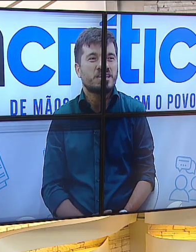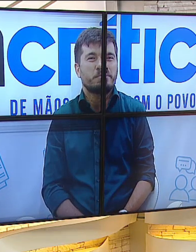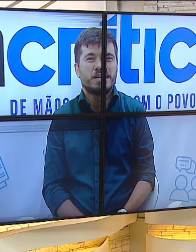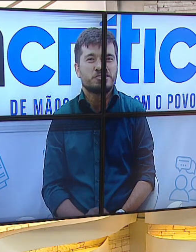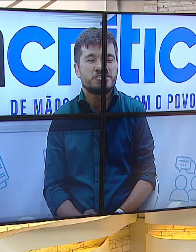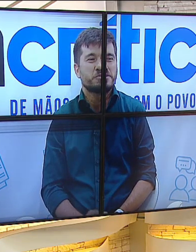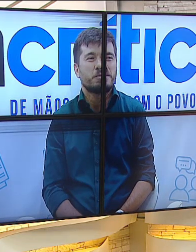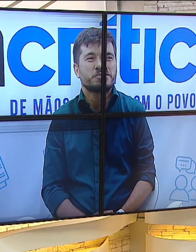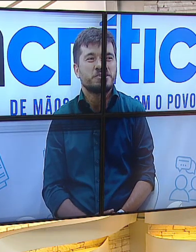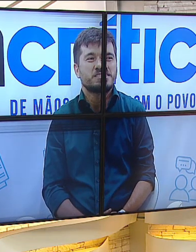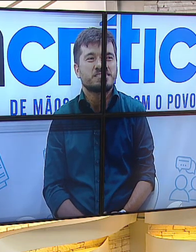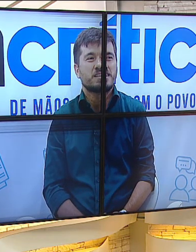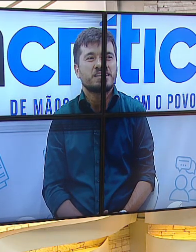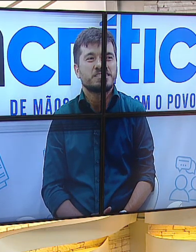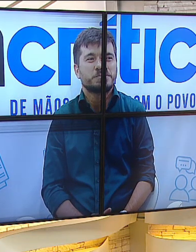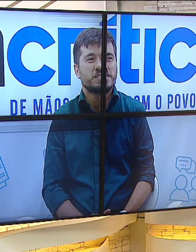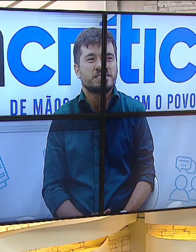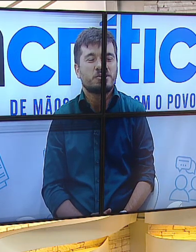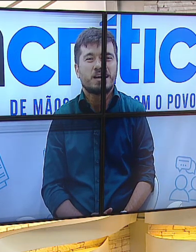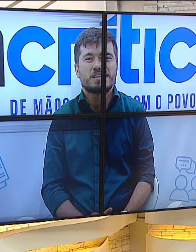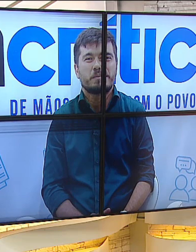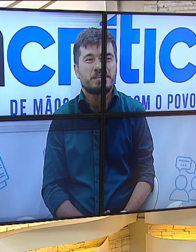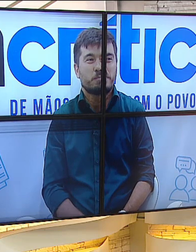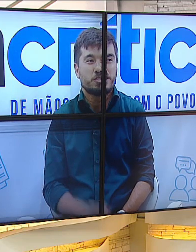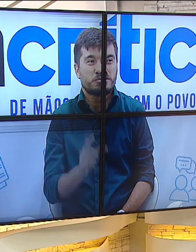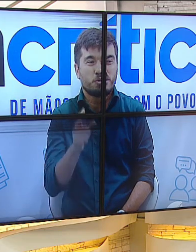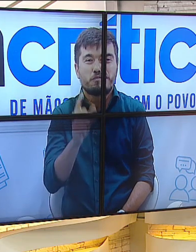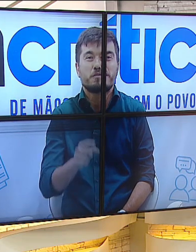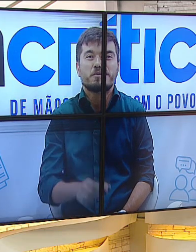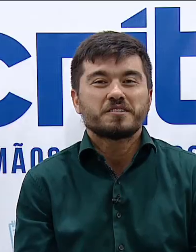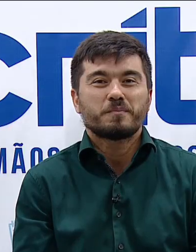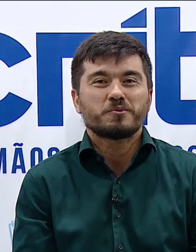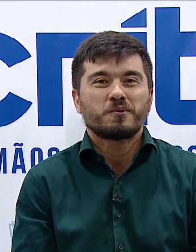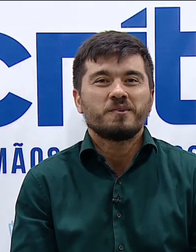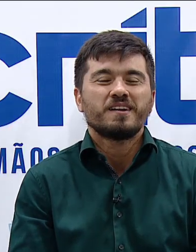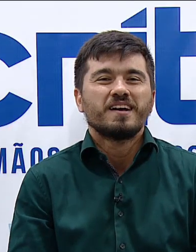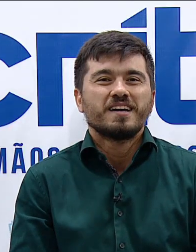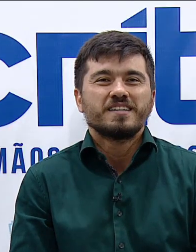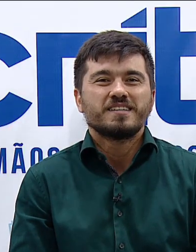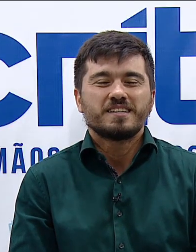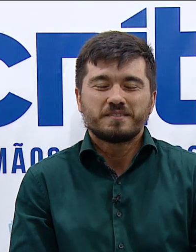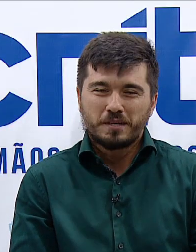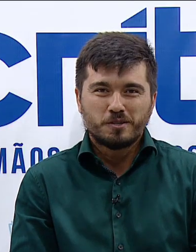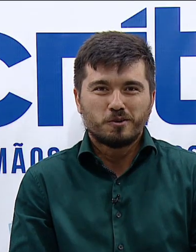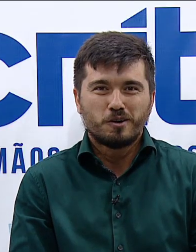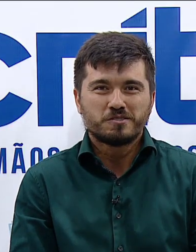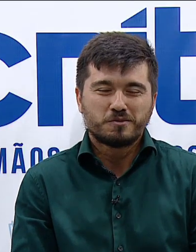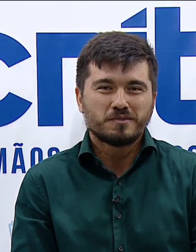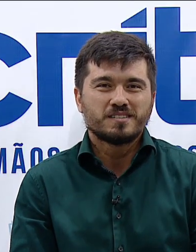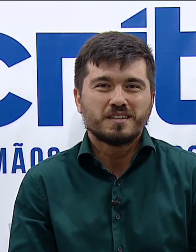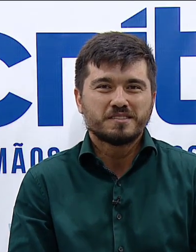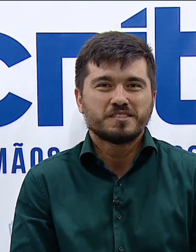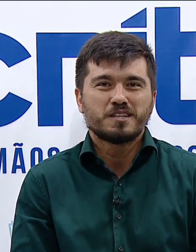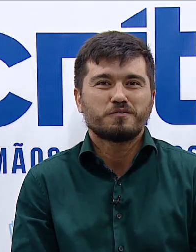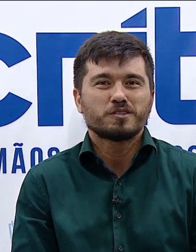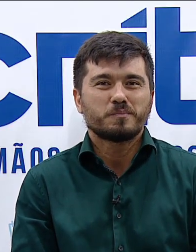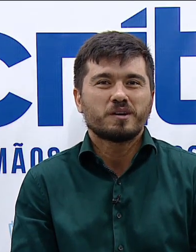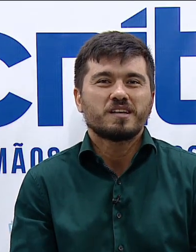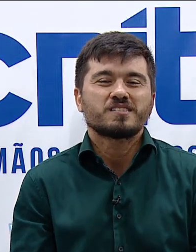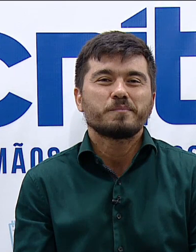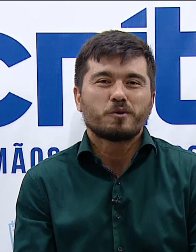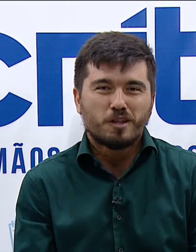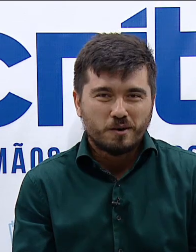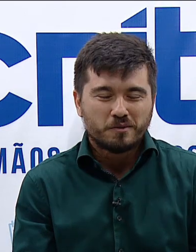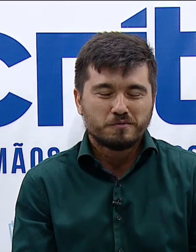caminho está aberto a juntar umas coisas aqui que a gente precisa tocar também tem projeto novo vindo aí na prática pontocom e mas logo se tudo der certo a gente está de volta